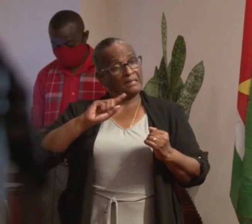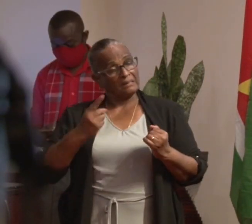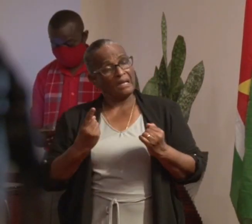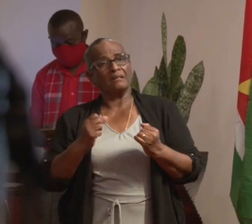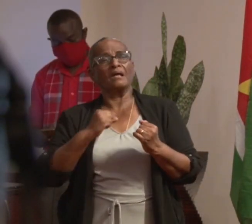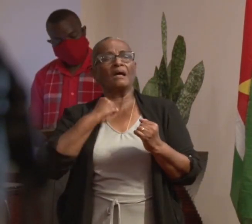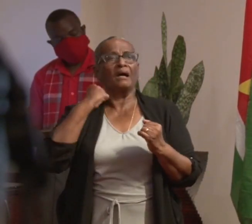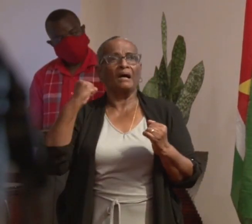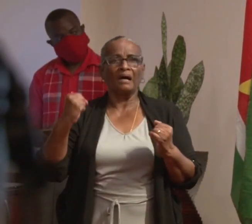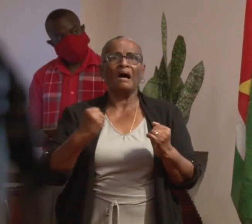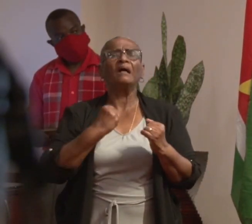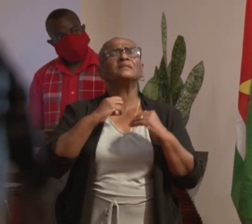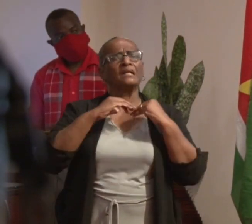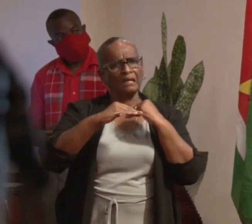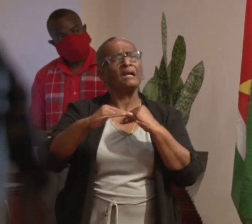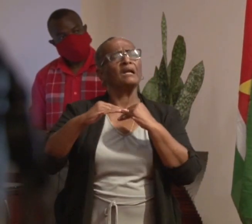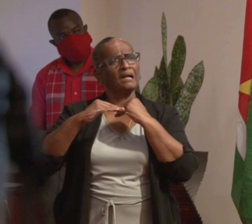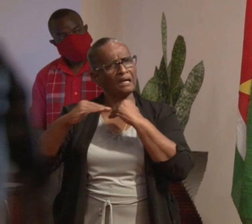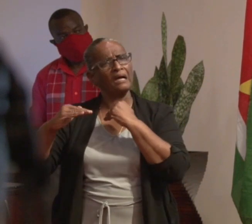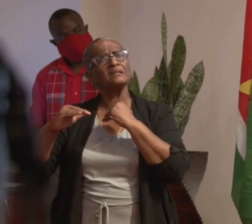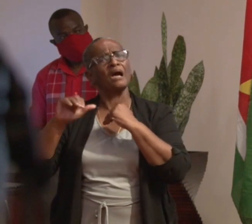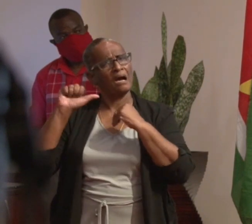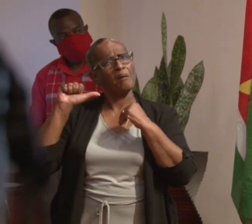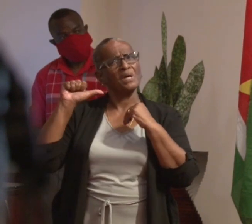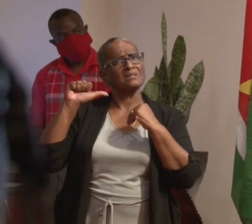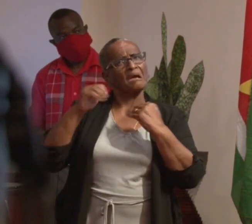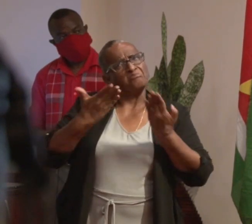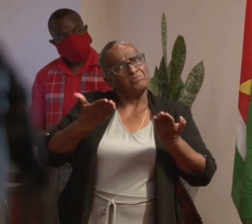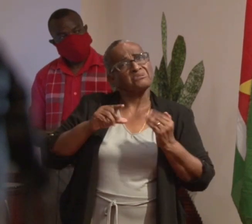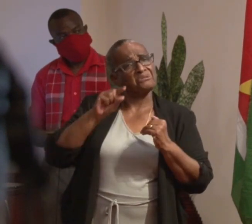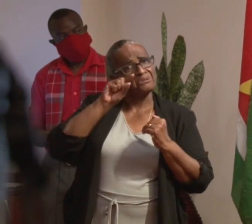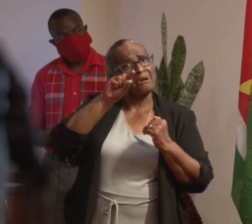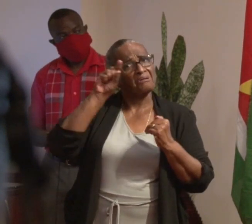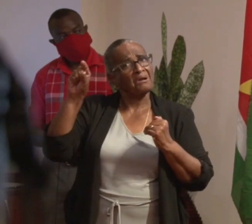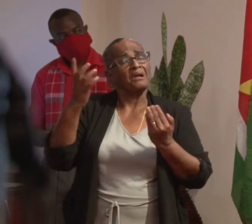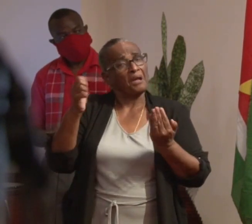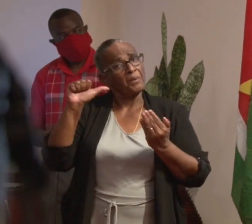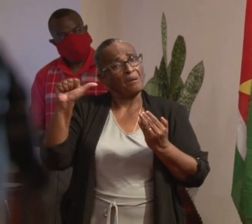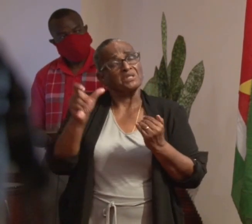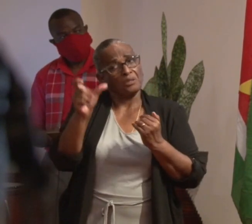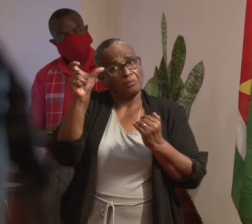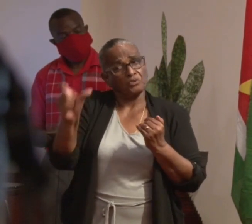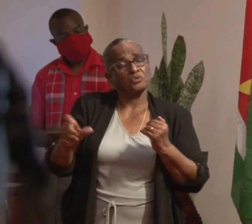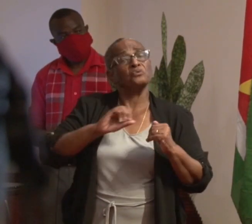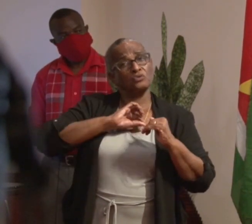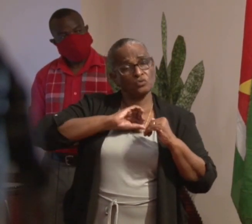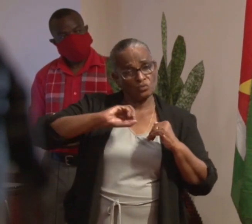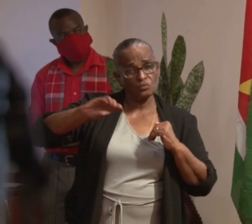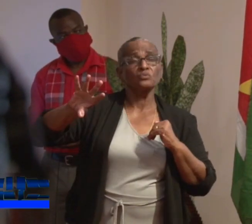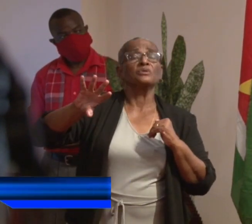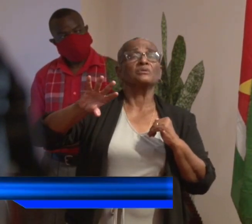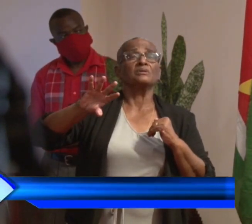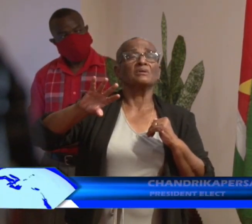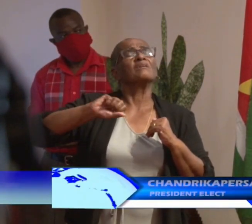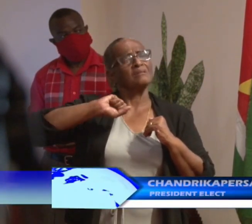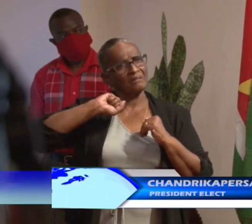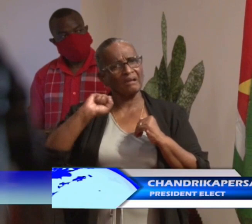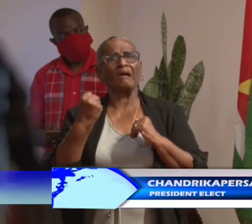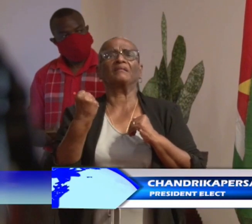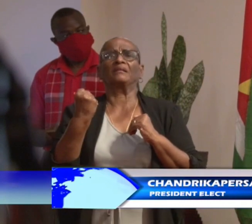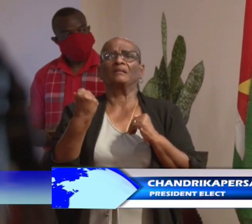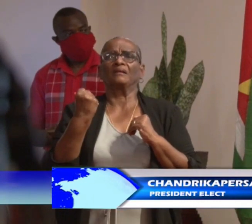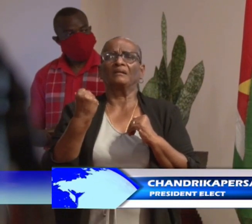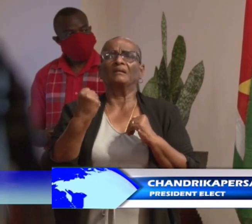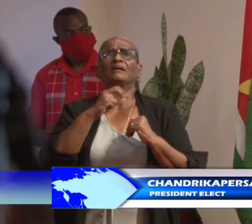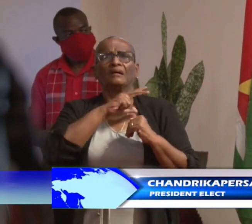altijd landen zijn waar we ambassades gaan hebben en ambassadeurs gaan sturen. En dat zal,